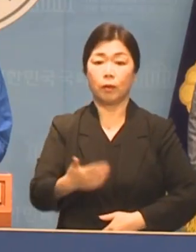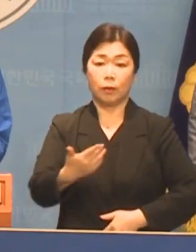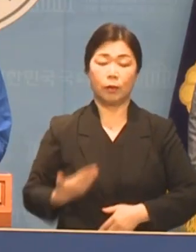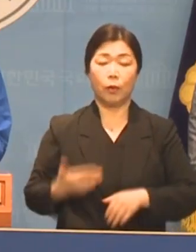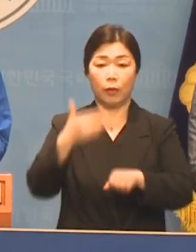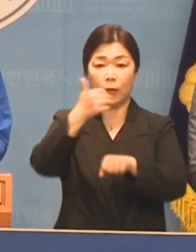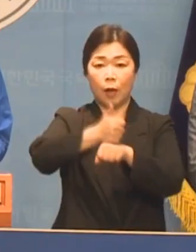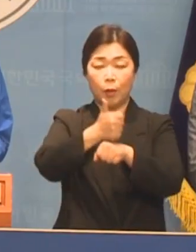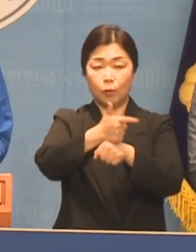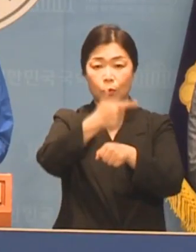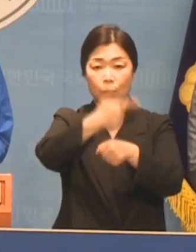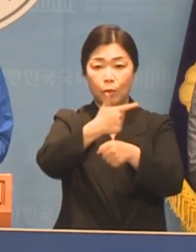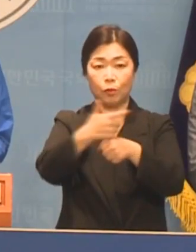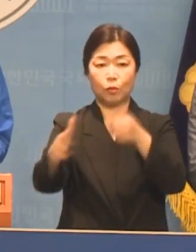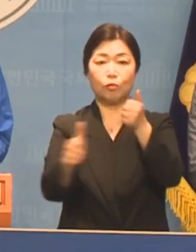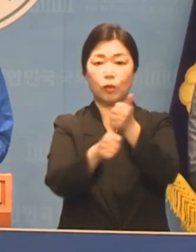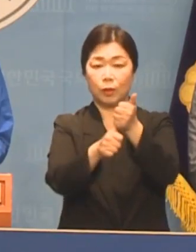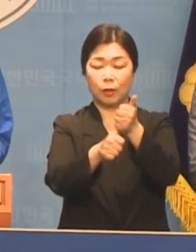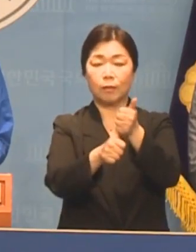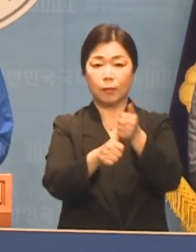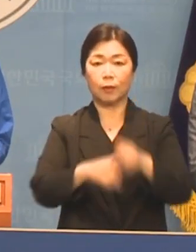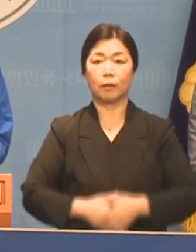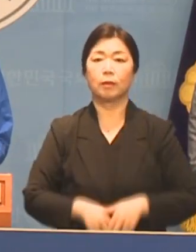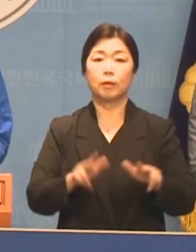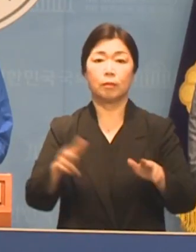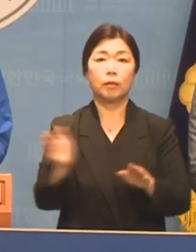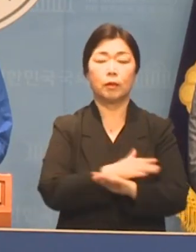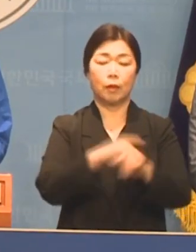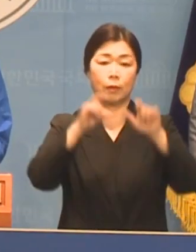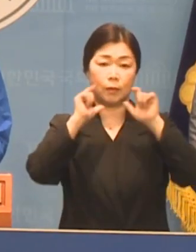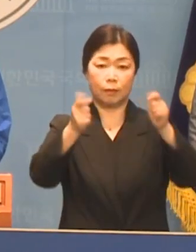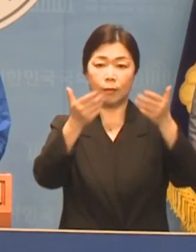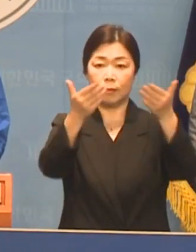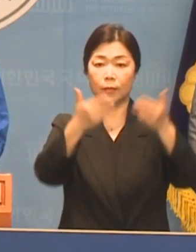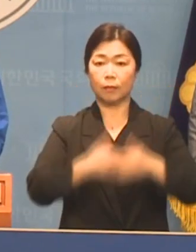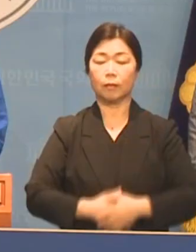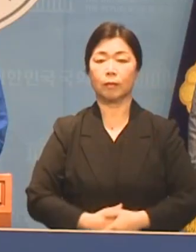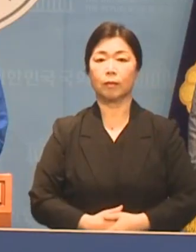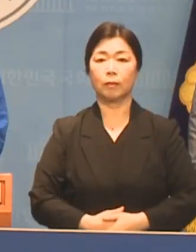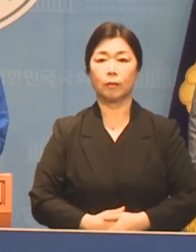부시장입니다. 지금부터 선언문을 낭독하겠습니다.